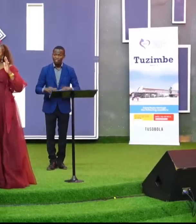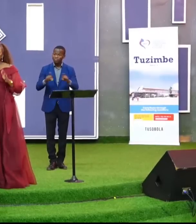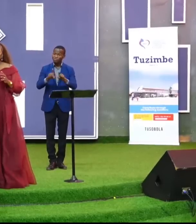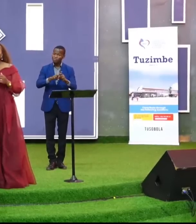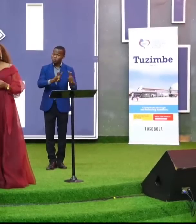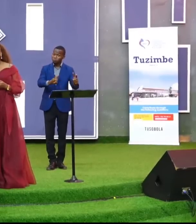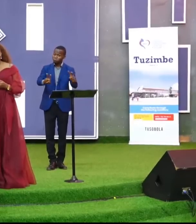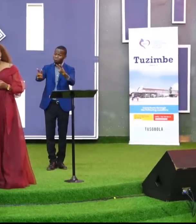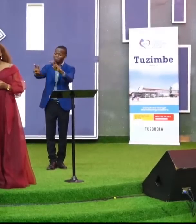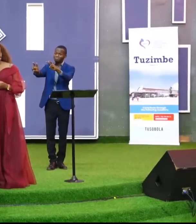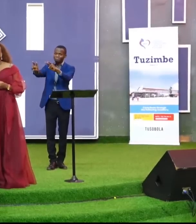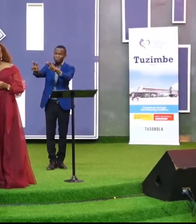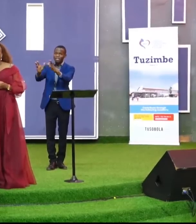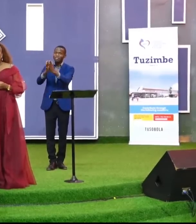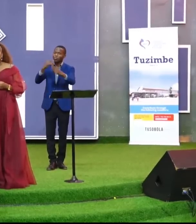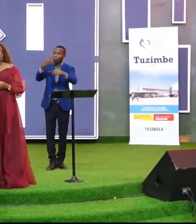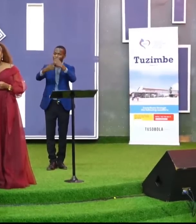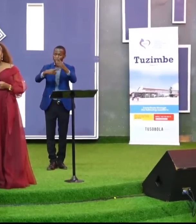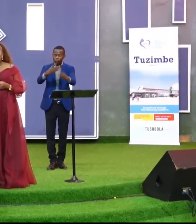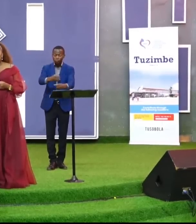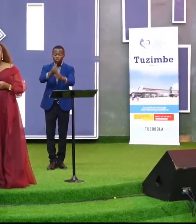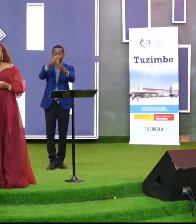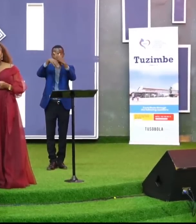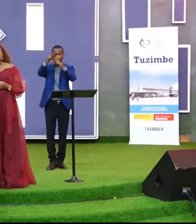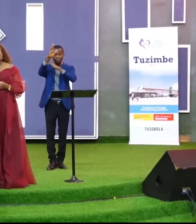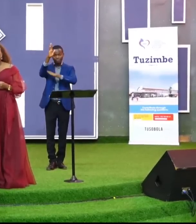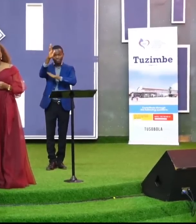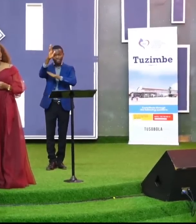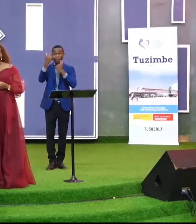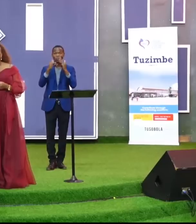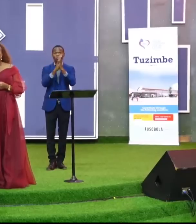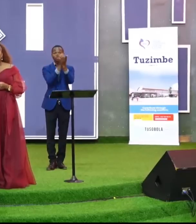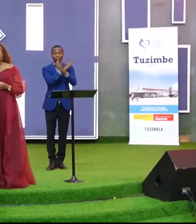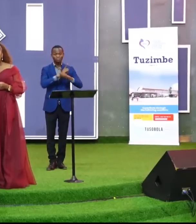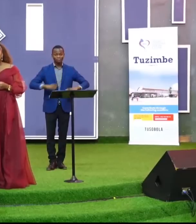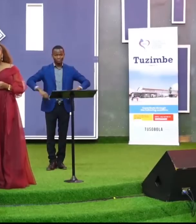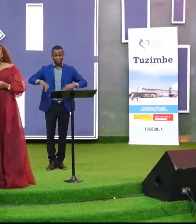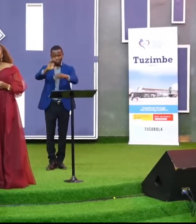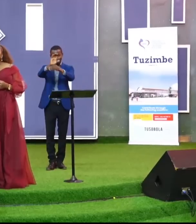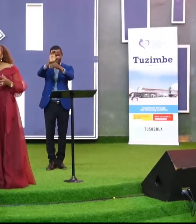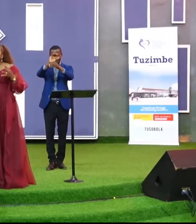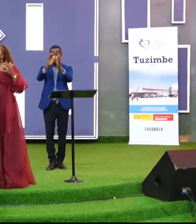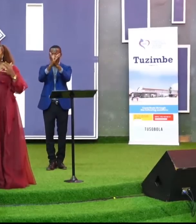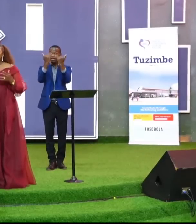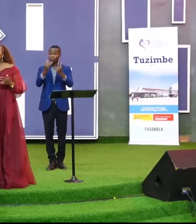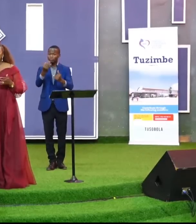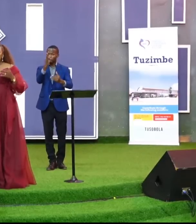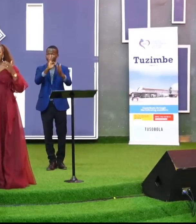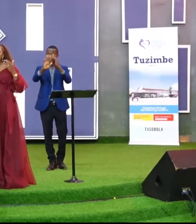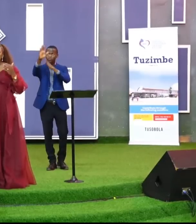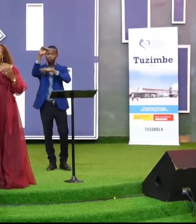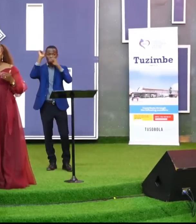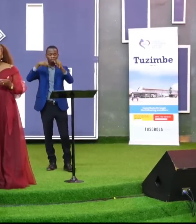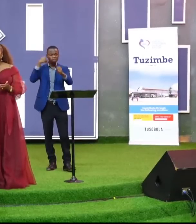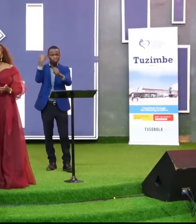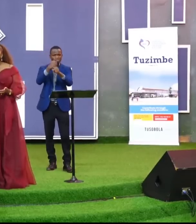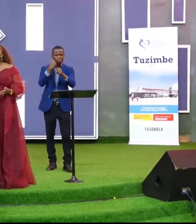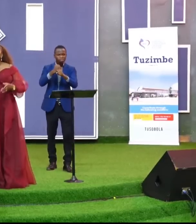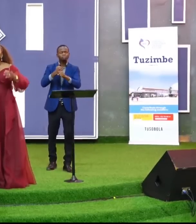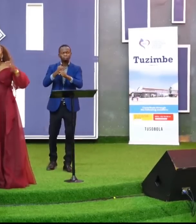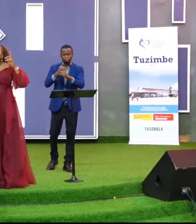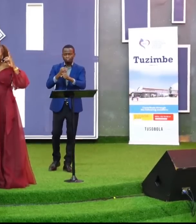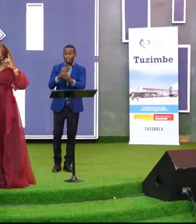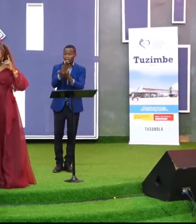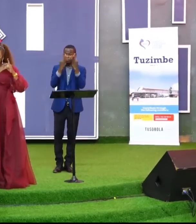Tunuulira nzoyongere okwesiga Katonda. Mukama yeebazibwe abooluganda. Katonda bw'abanga asobola okukolera mukyala